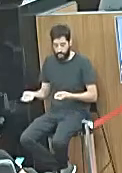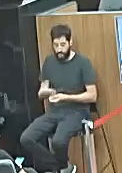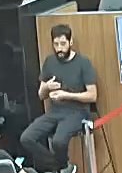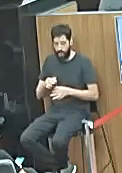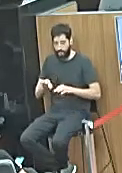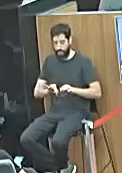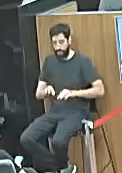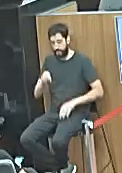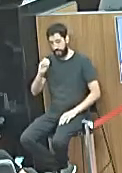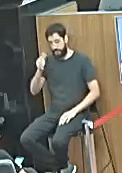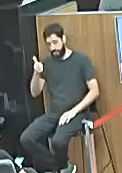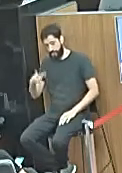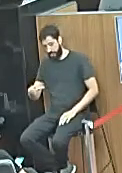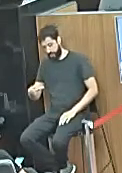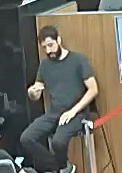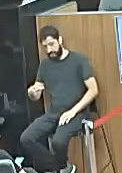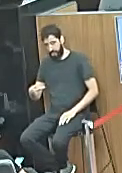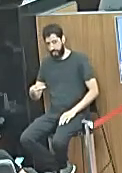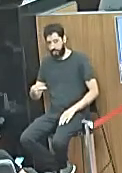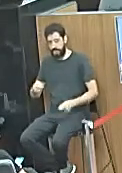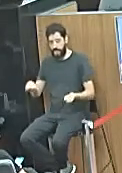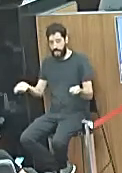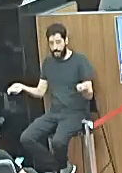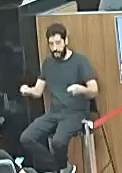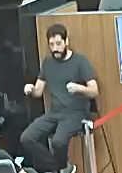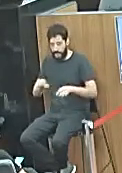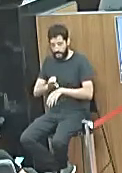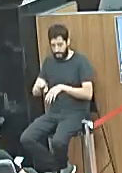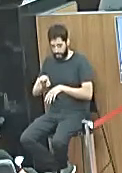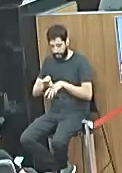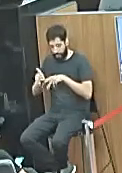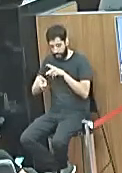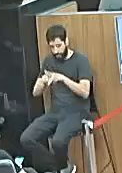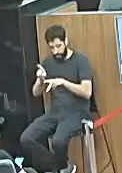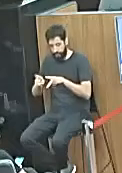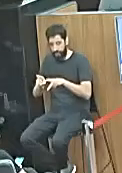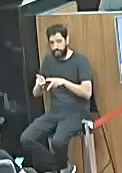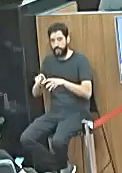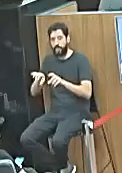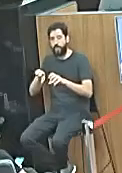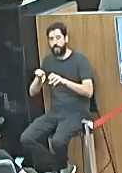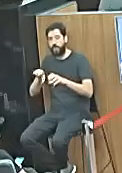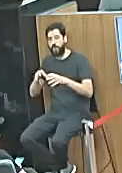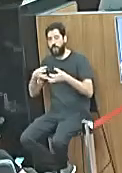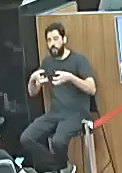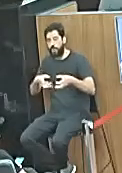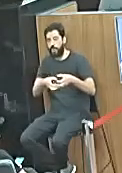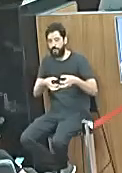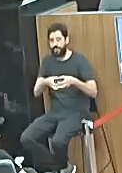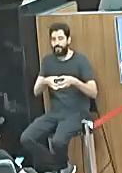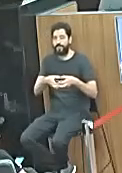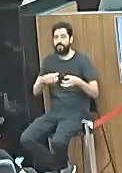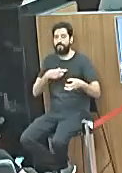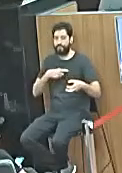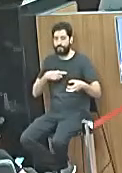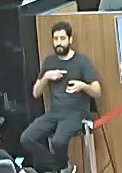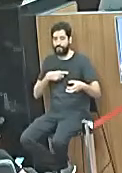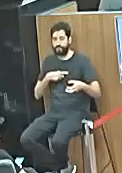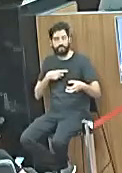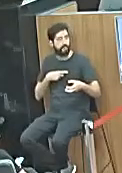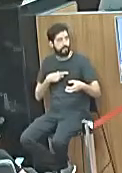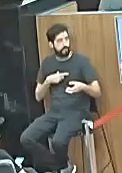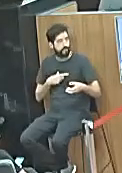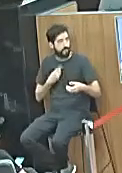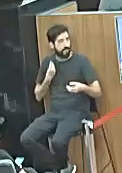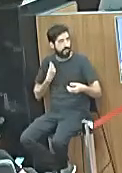destinada à capacitação da população e das comunidades em situação de vulnerabilidade social e de